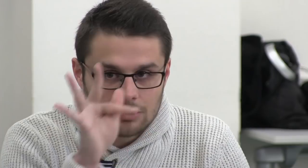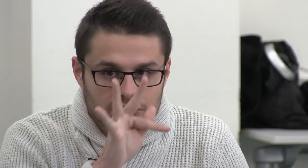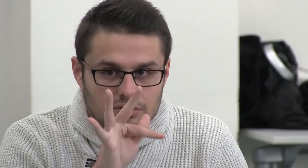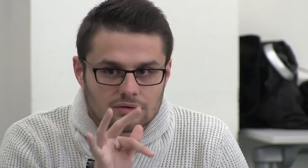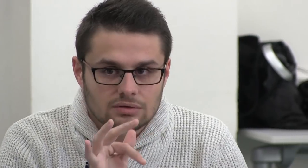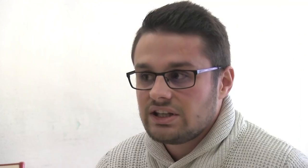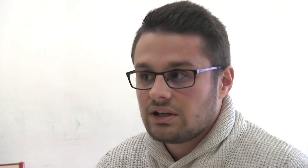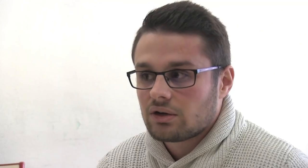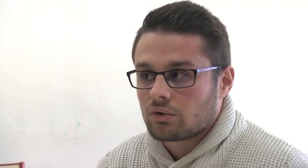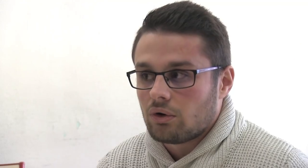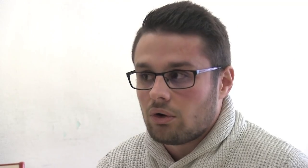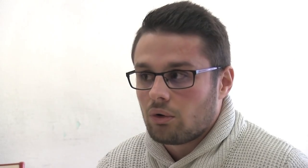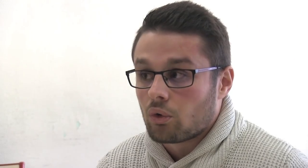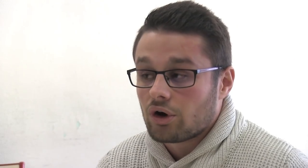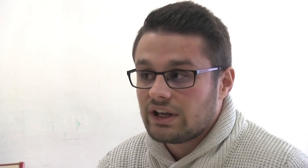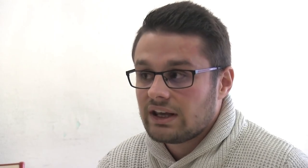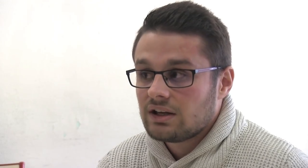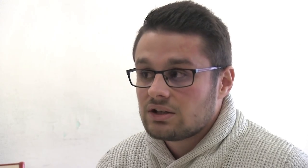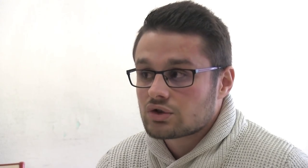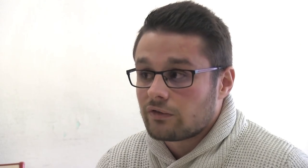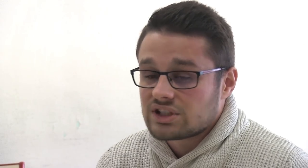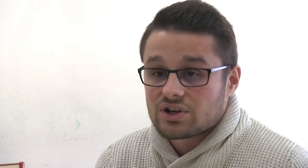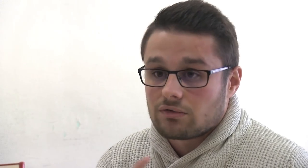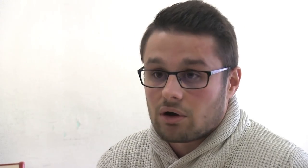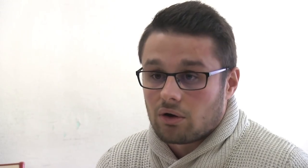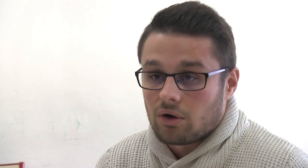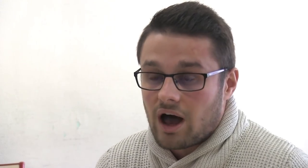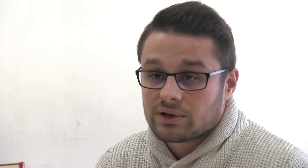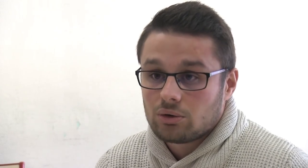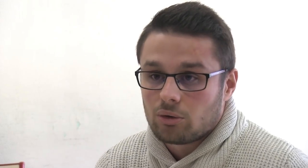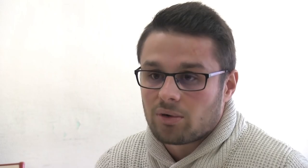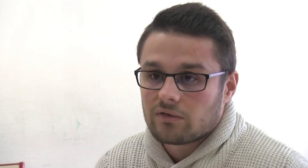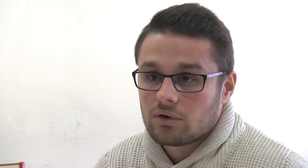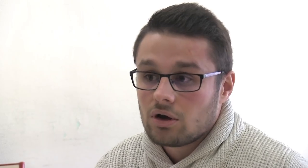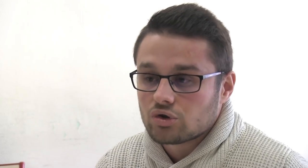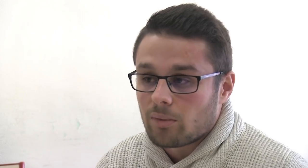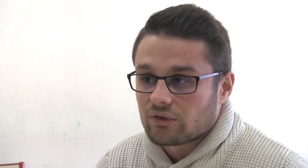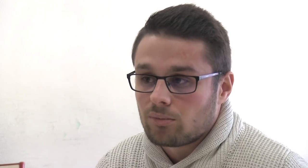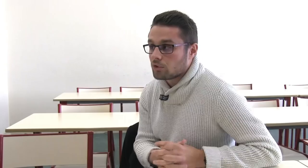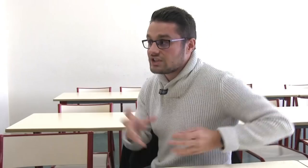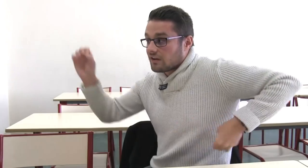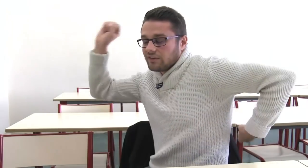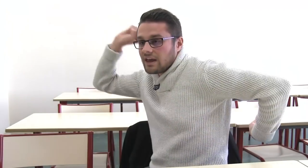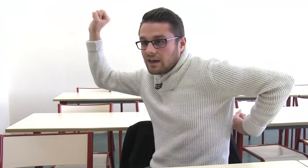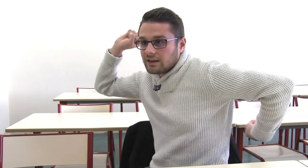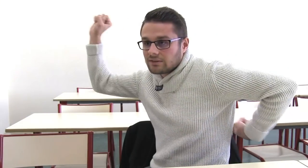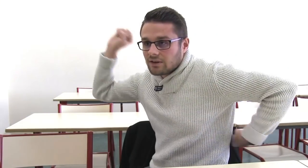Genre il y a plein de signes qu'on connaît, sans forcément les avoir appris auparavant. Genre par exemple, serviettes,